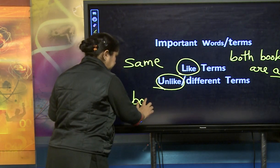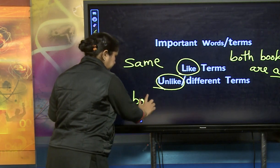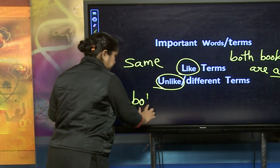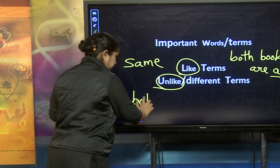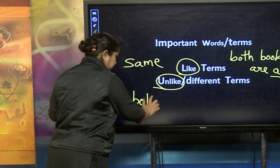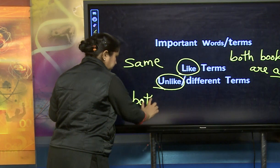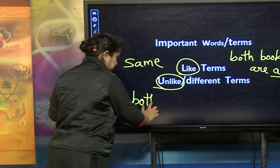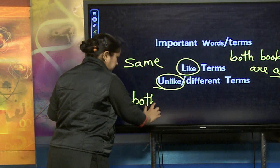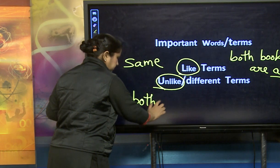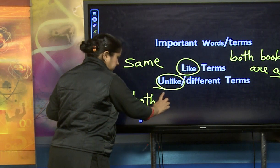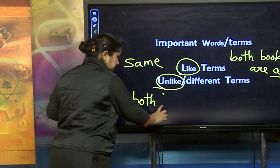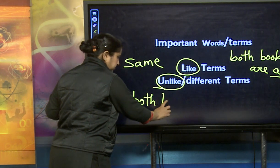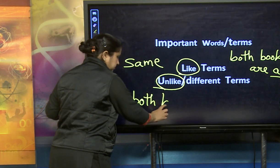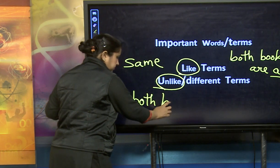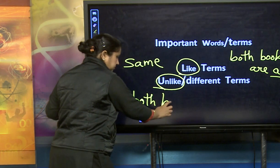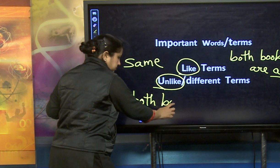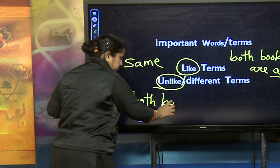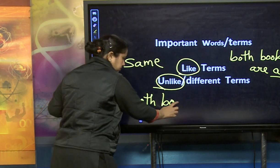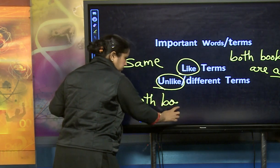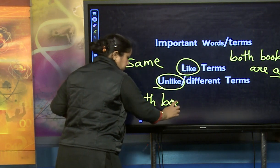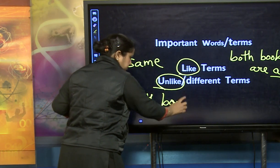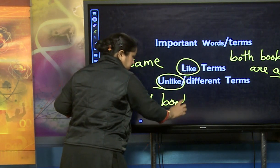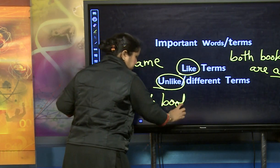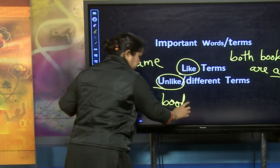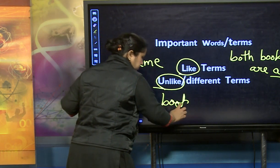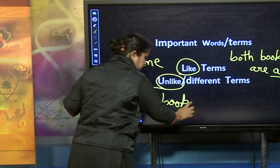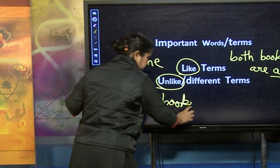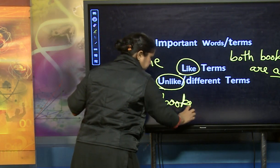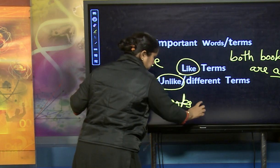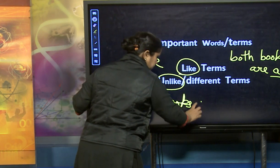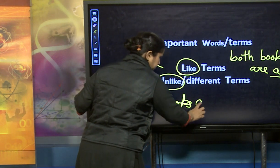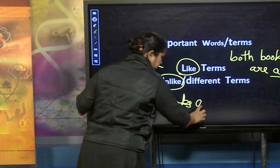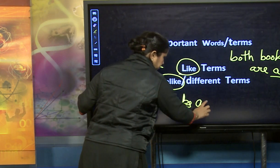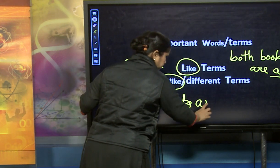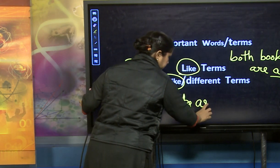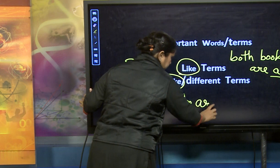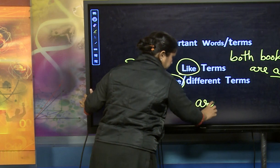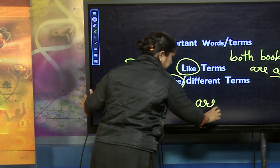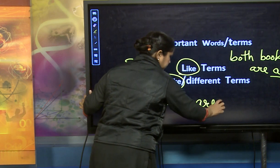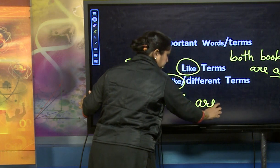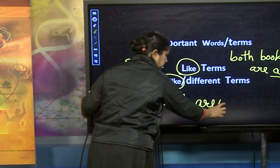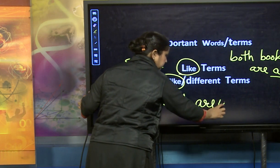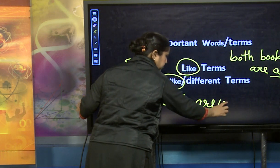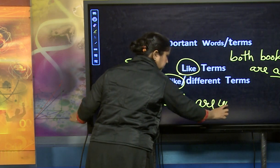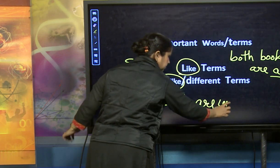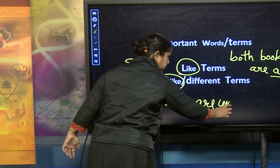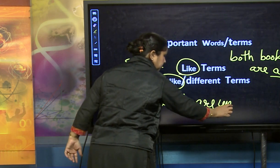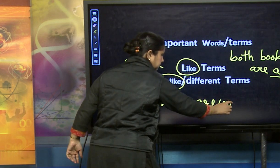झाल उसे कह सकते हैं बहुत बुक्स ए आर को अनलाइक मतलब एक